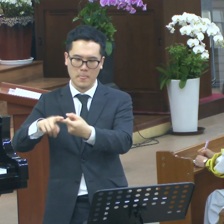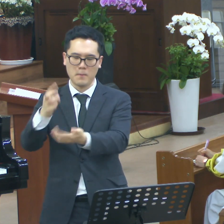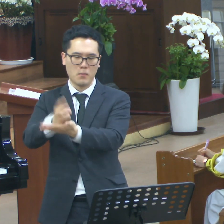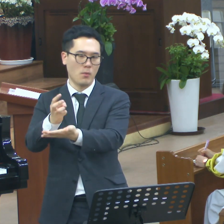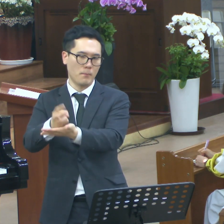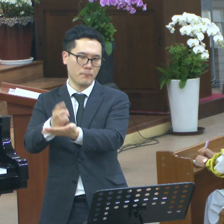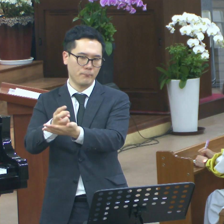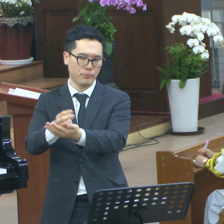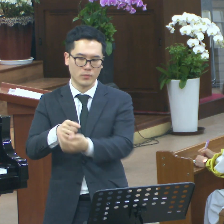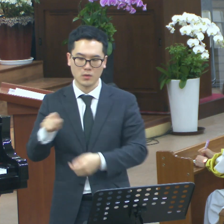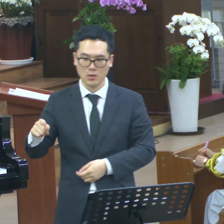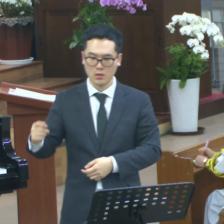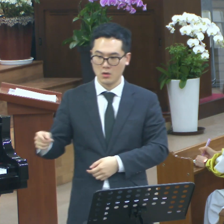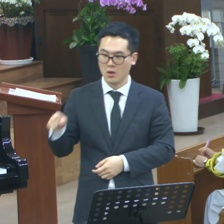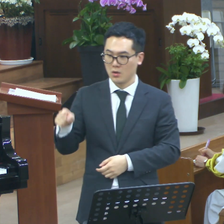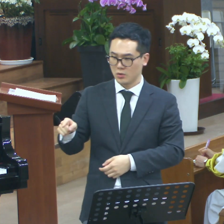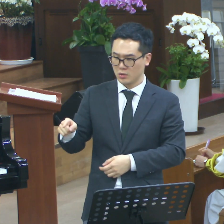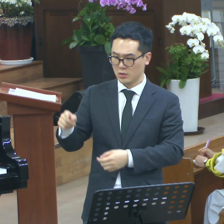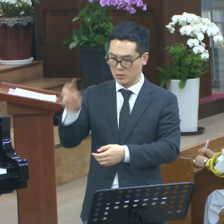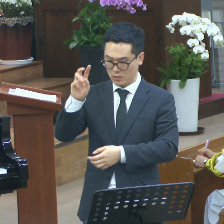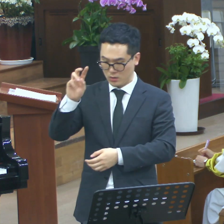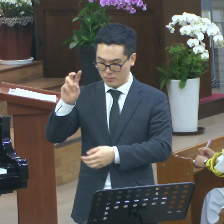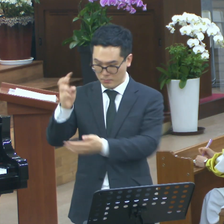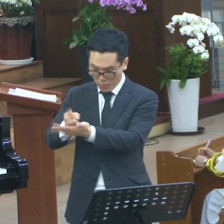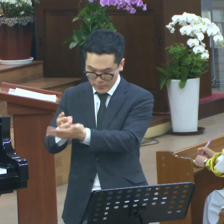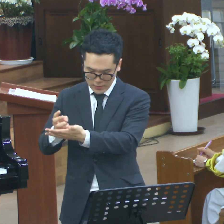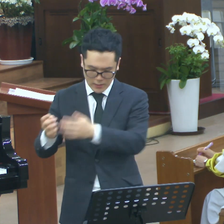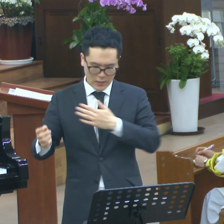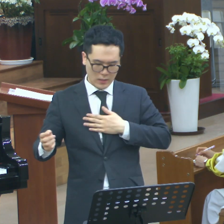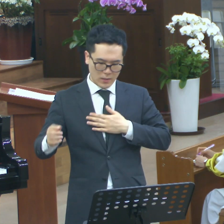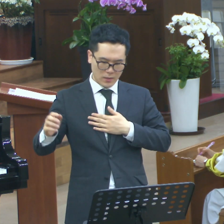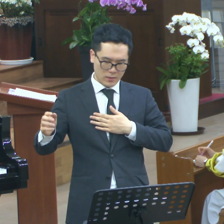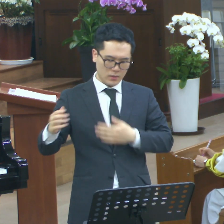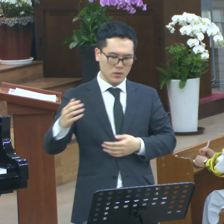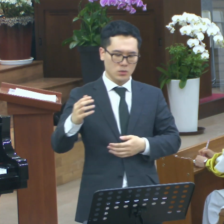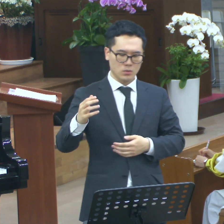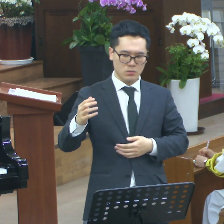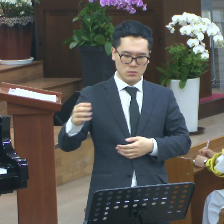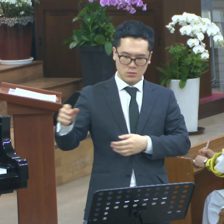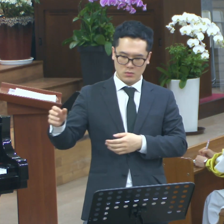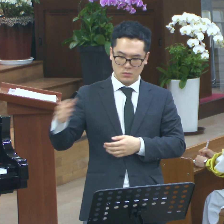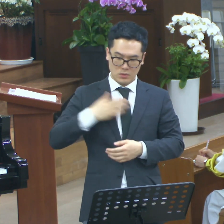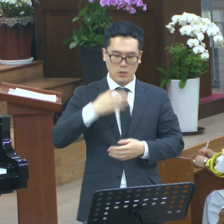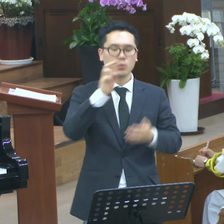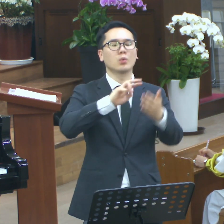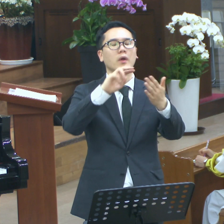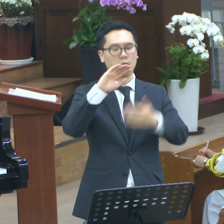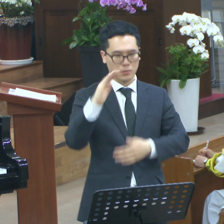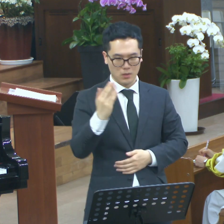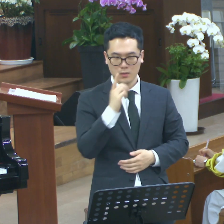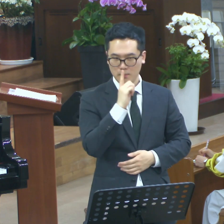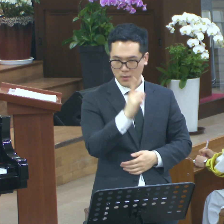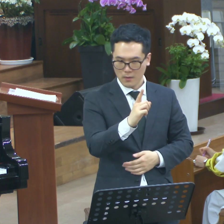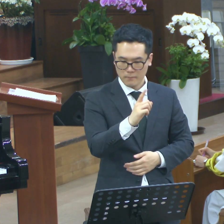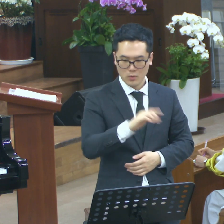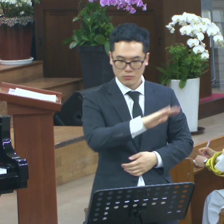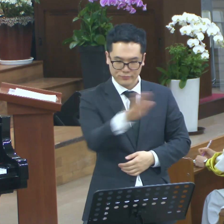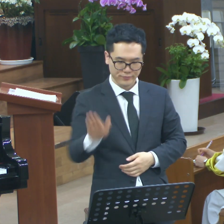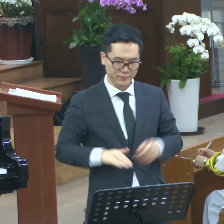되었다. 예를 들면 우리 11시 반에 모여서 예배드리고 뭘 하고 재직이 되면 기도는 어떻게